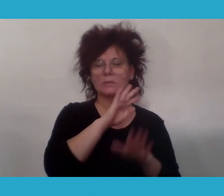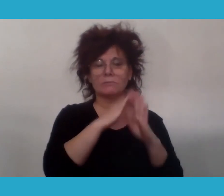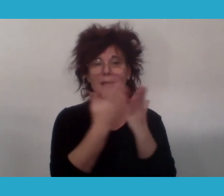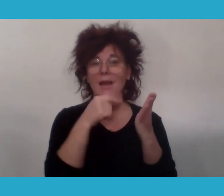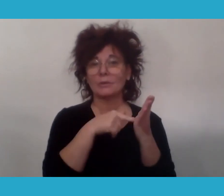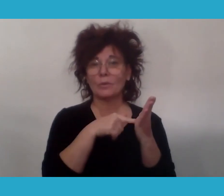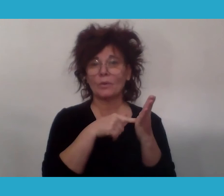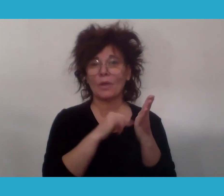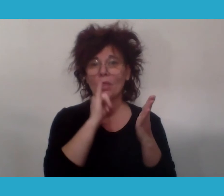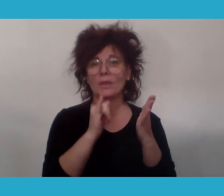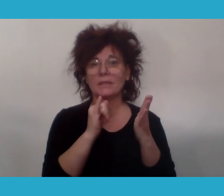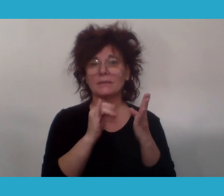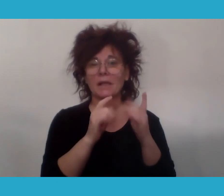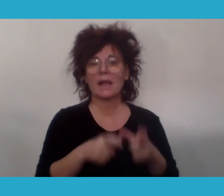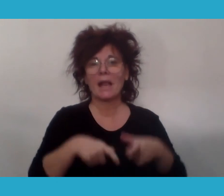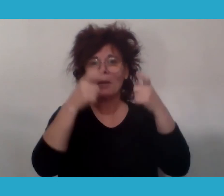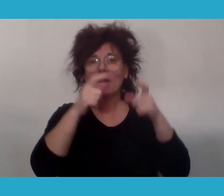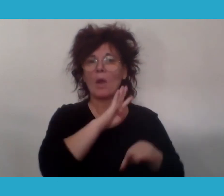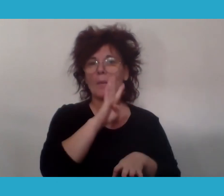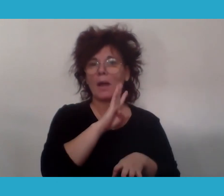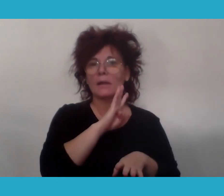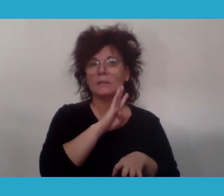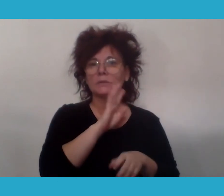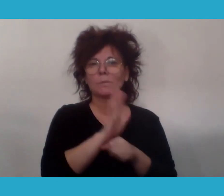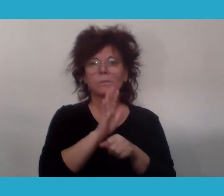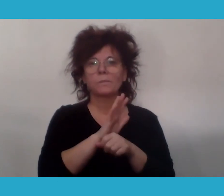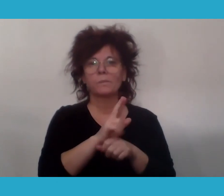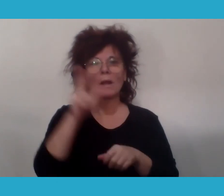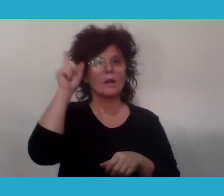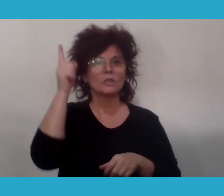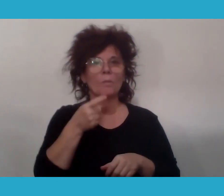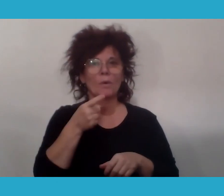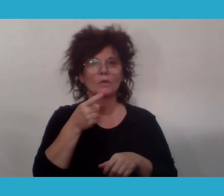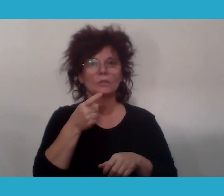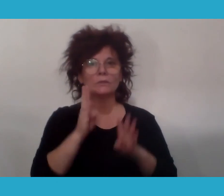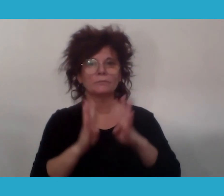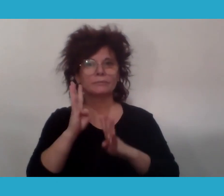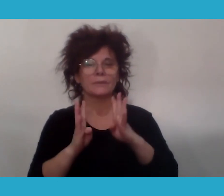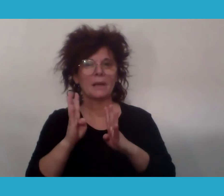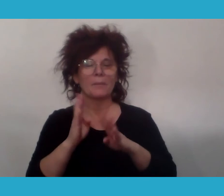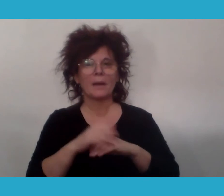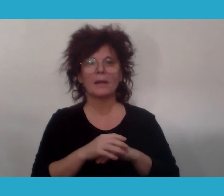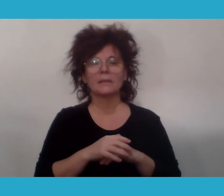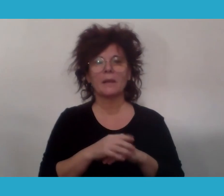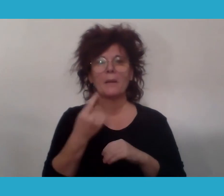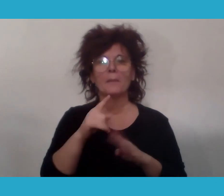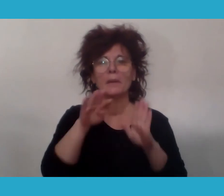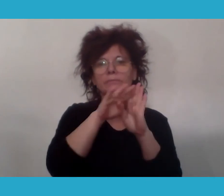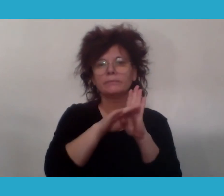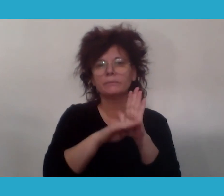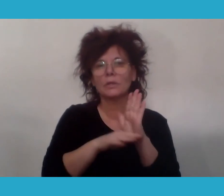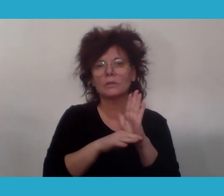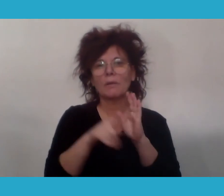estudio se dice que el palo amarillo representa un 8% de las plantas nativas, pero haciendo otra vez las cuentas de los datos que aportan las